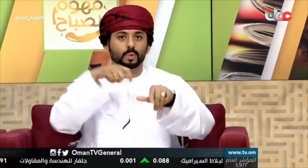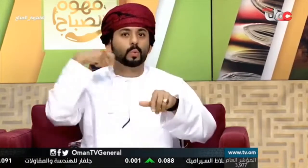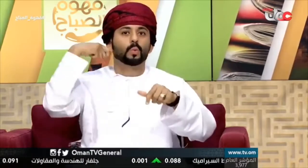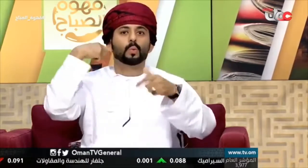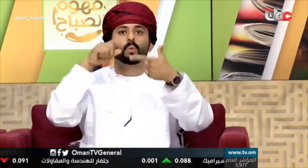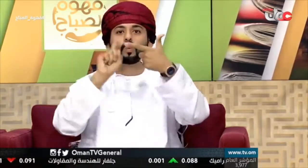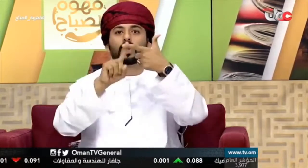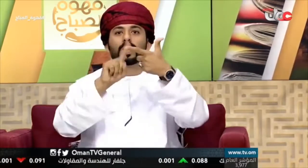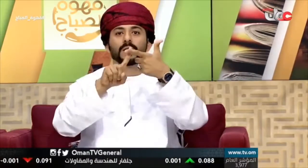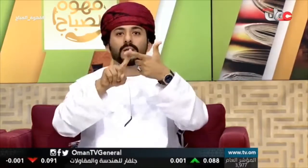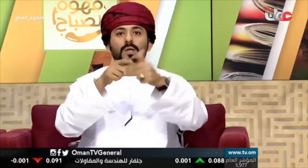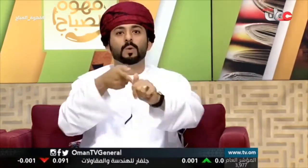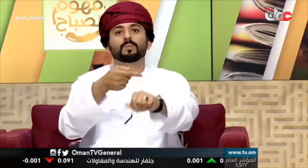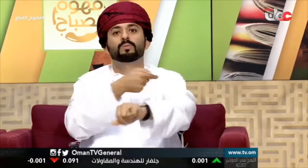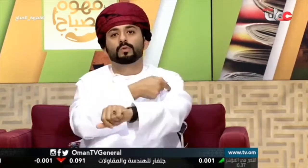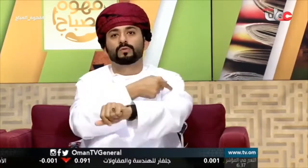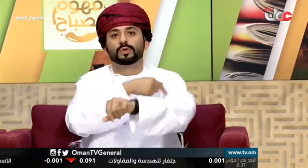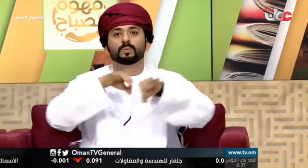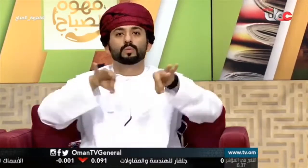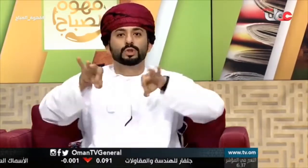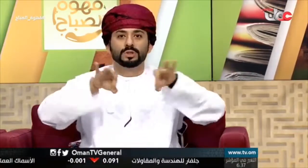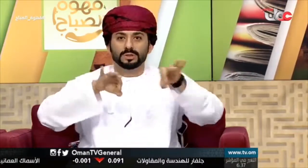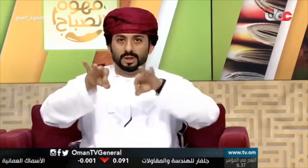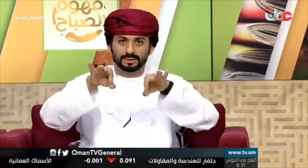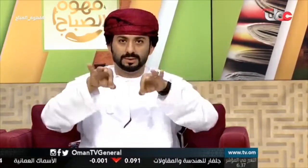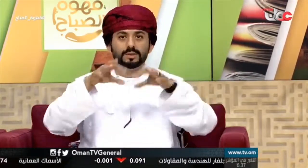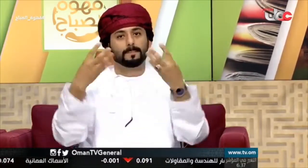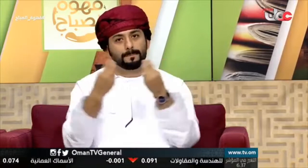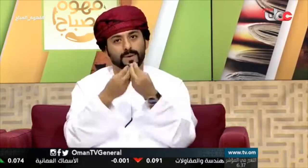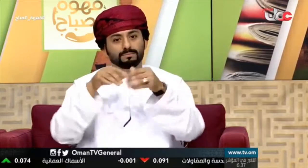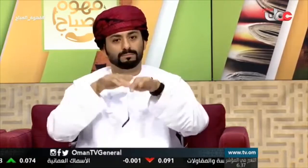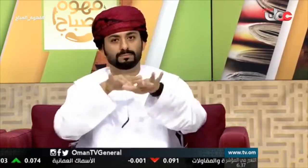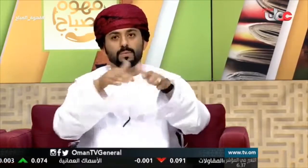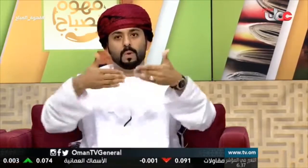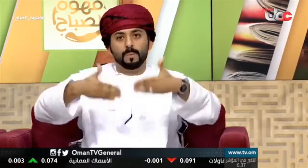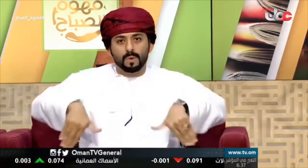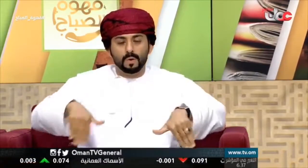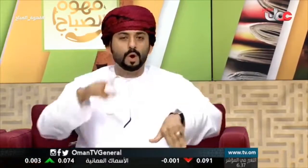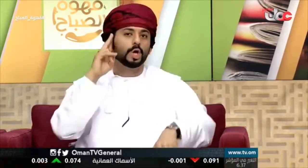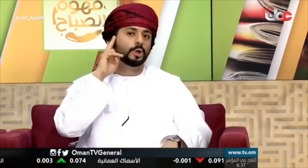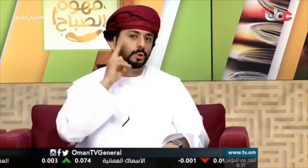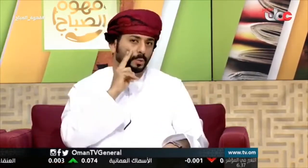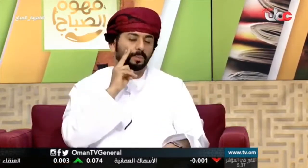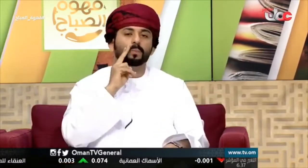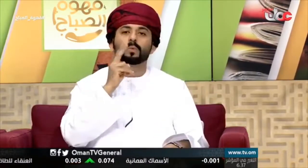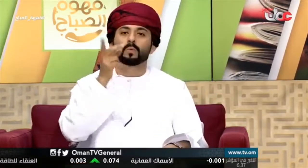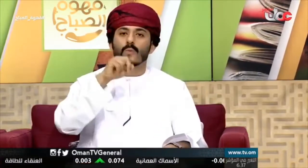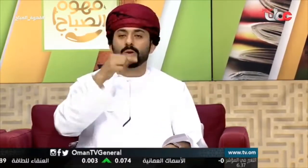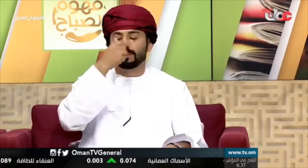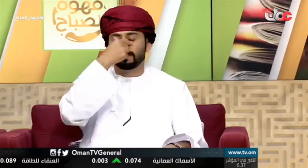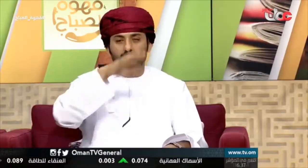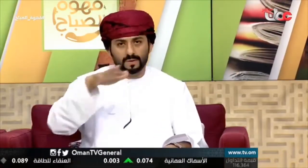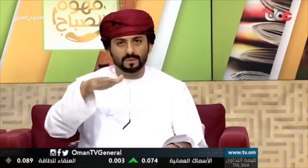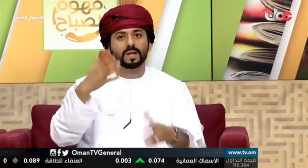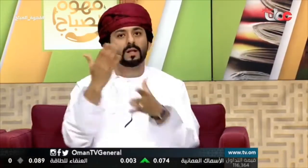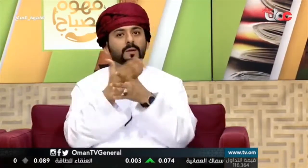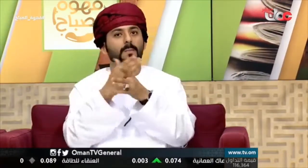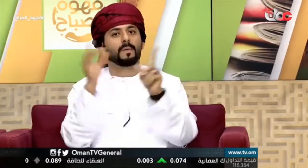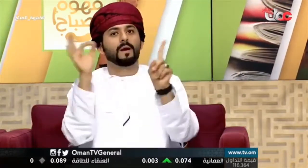الصحة العالمي. كان سعادة الشيخ وكيل وزارة الصحة موجود معنا، وأيضا رئيس